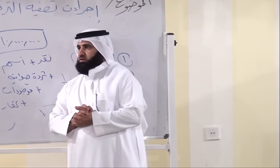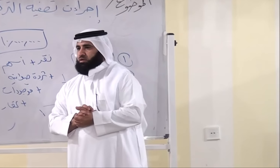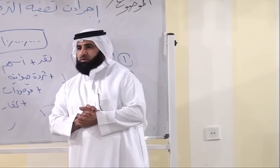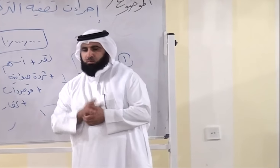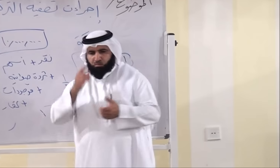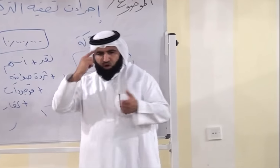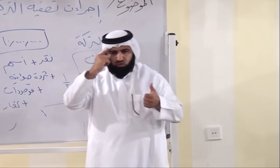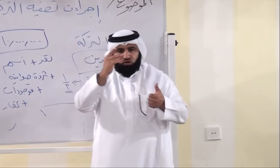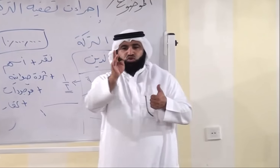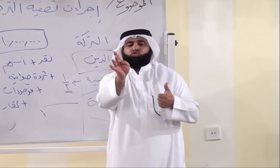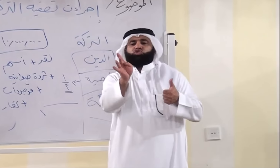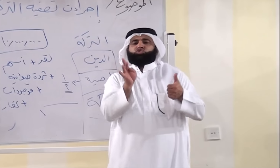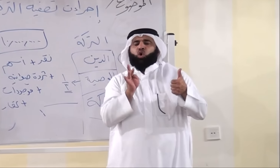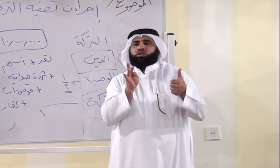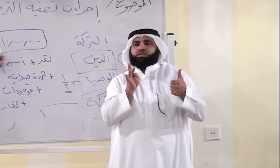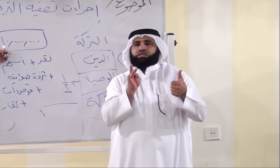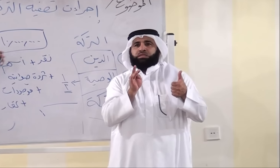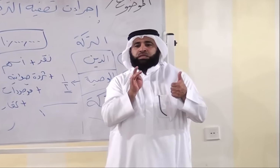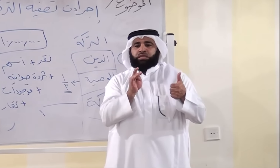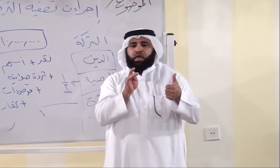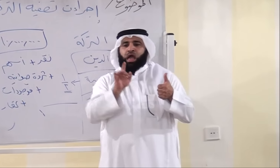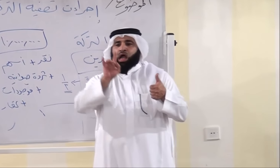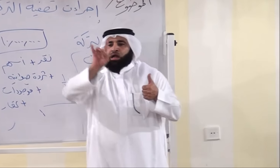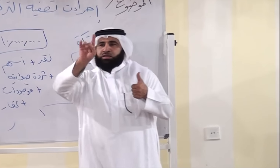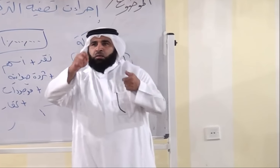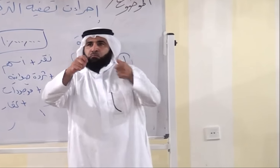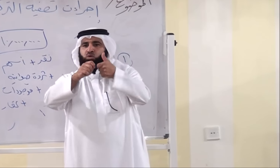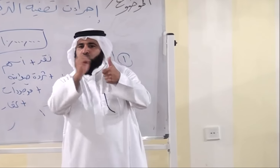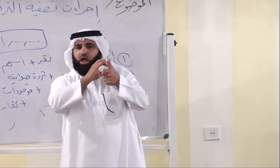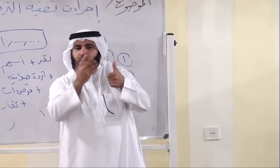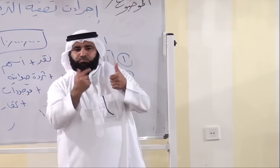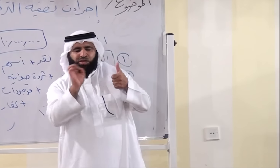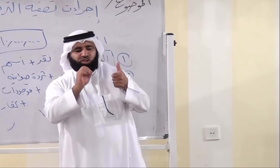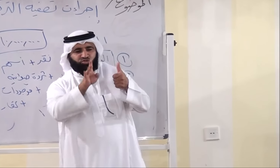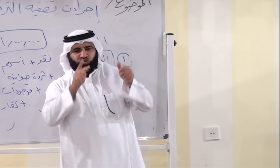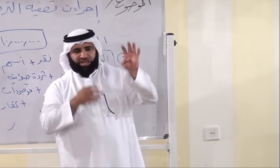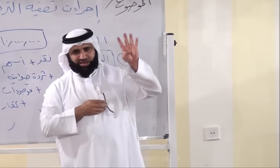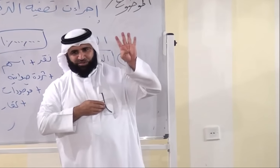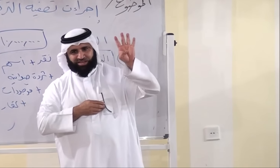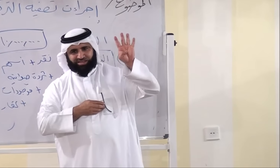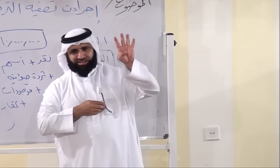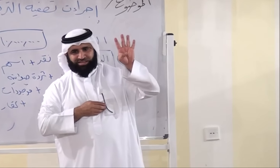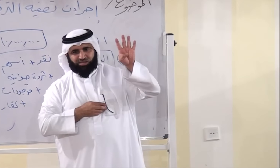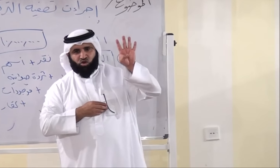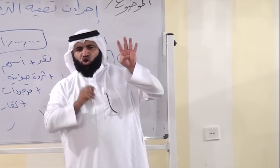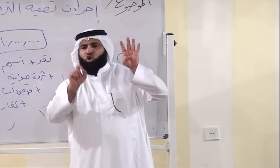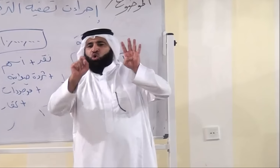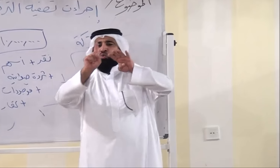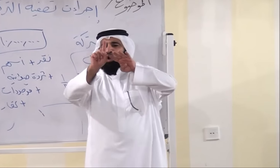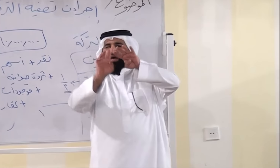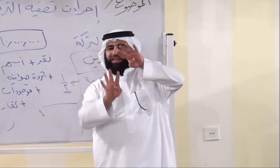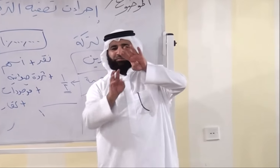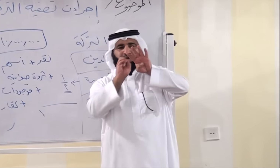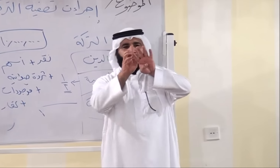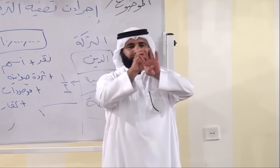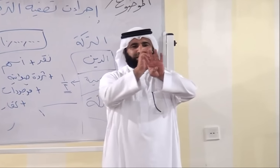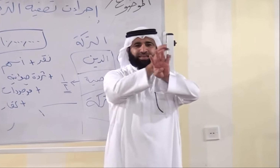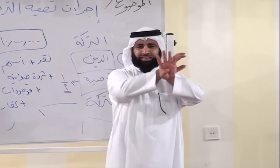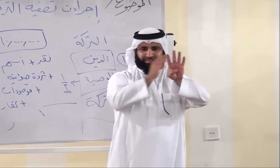لها رقم معين من 10 ملايين. لهم الربع، كم لهم من الربع 10 ملايين.